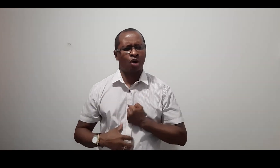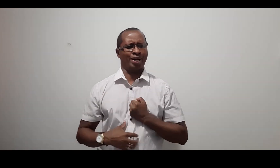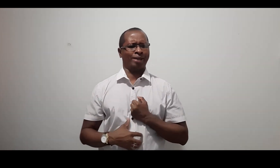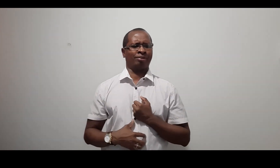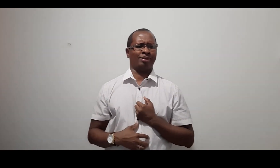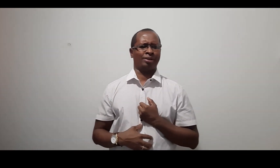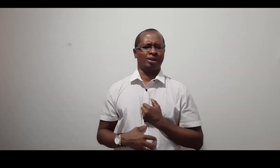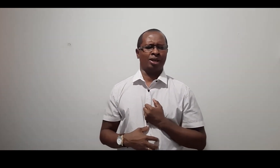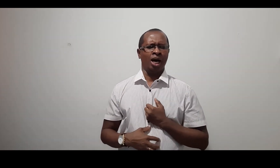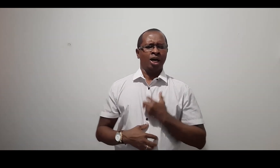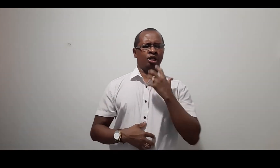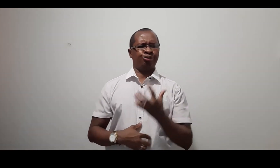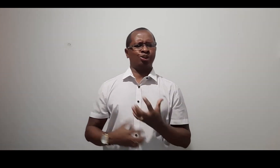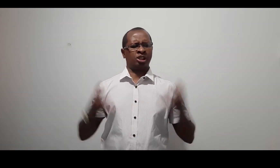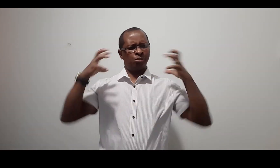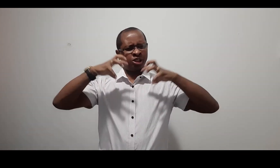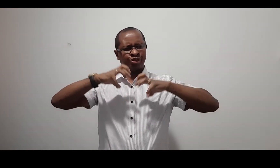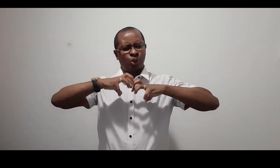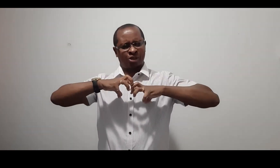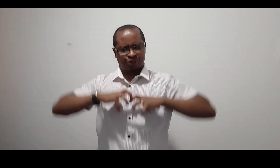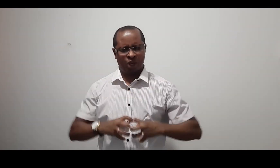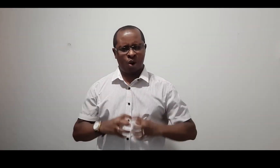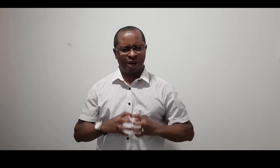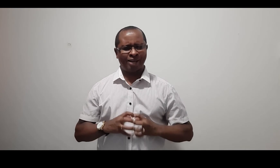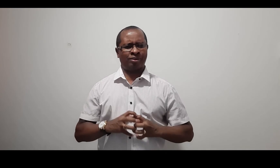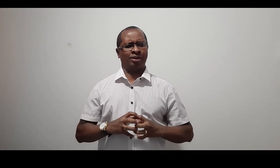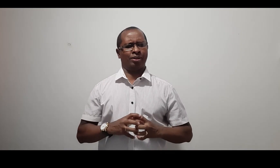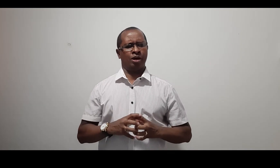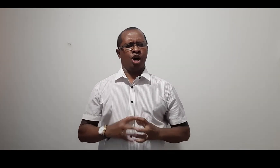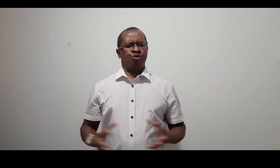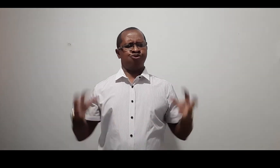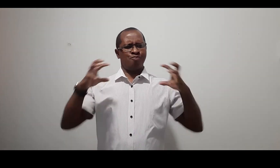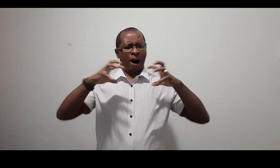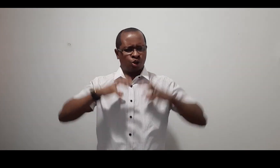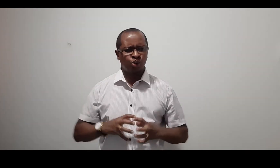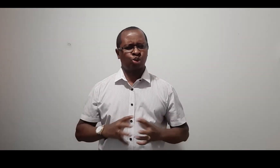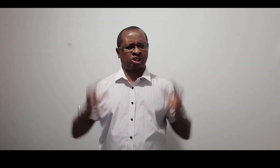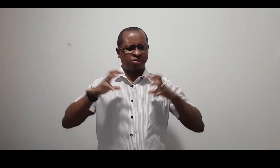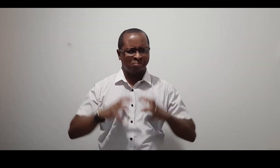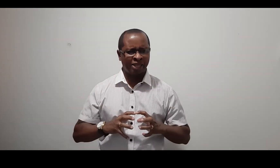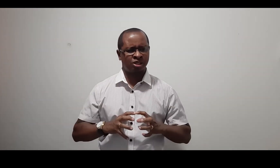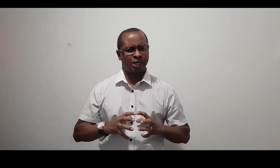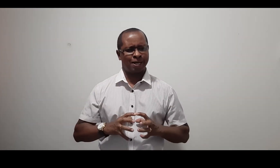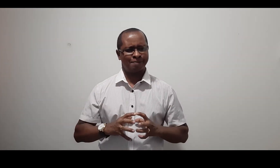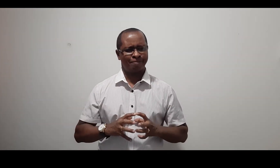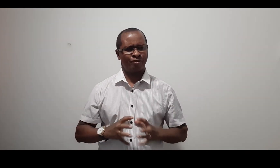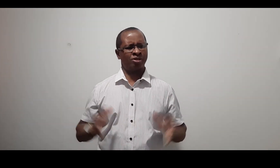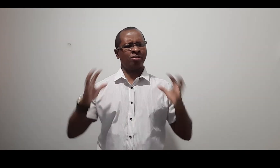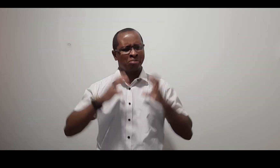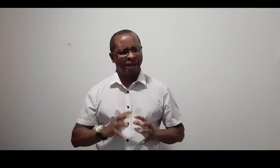ao anatiny, ny fotsy misy finoana velona ao anatiny, fomba loto tsy masina, tsy miaina